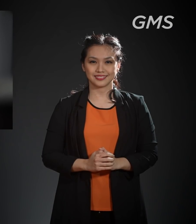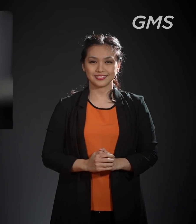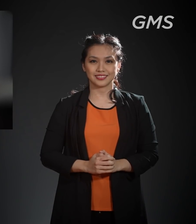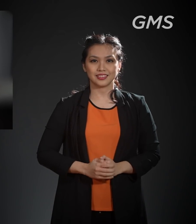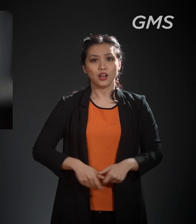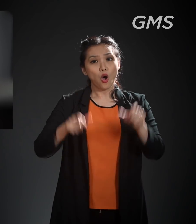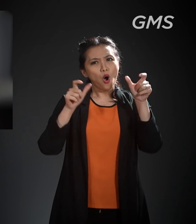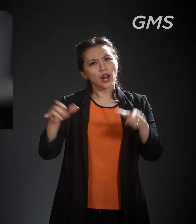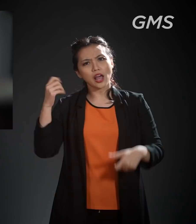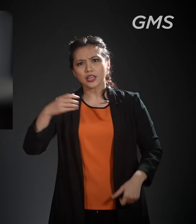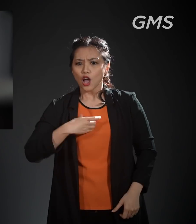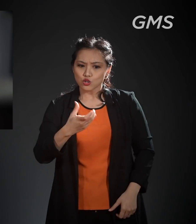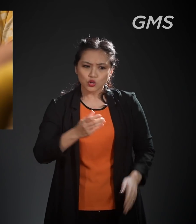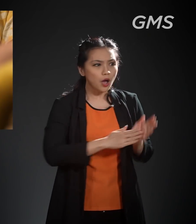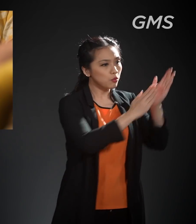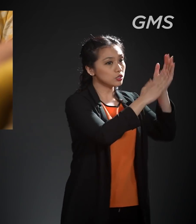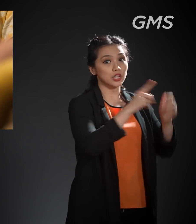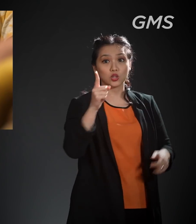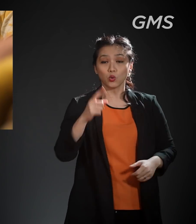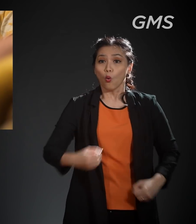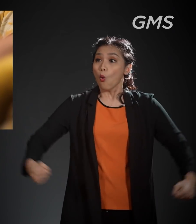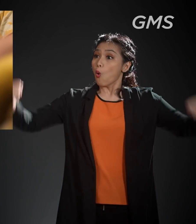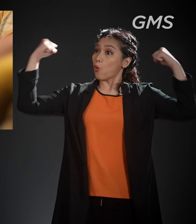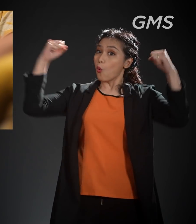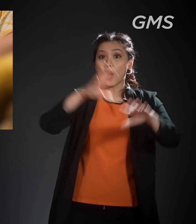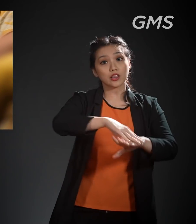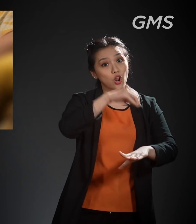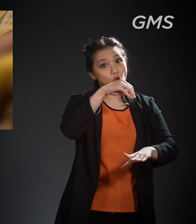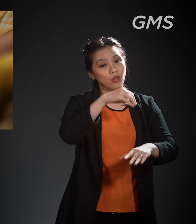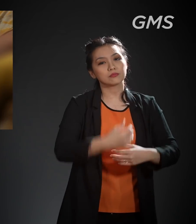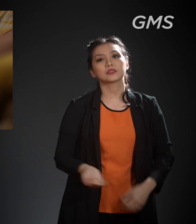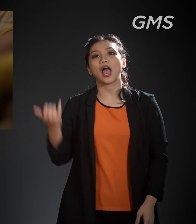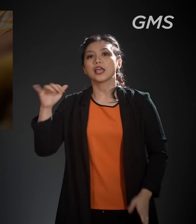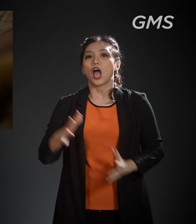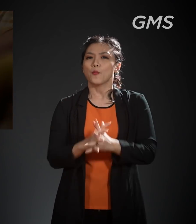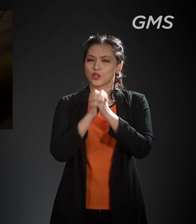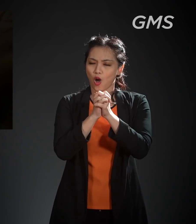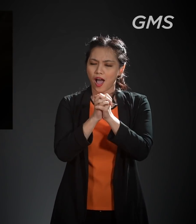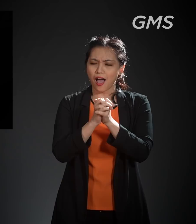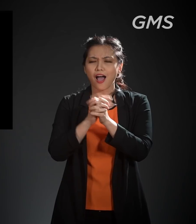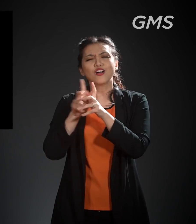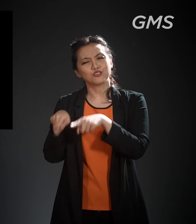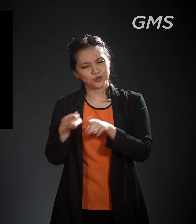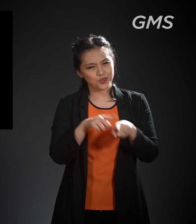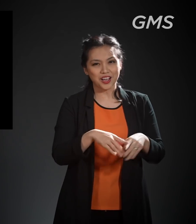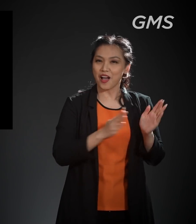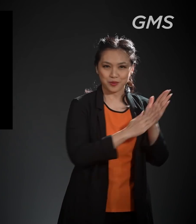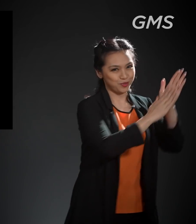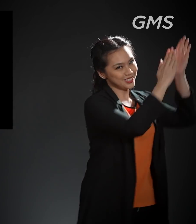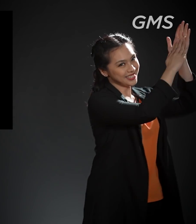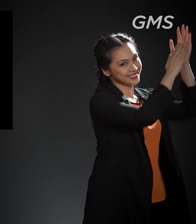Orang yang suka memuji akan kuat roh doanya. Orang yang berdoa pasti berakhir memuji.